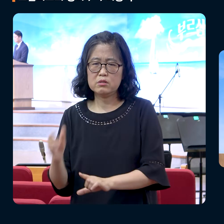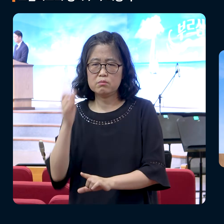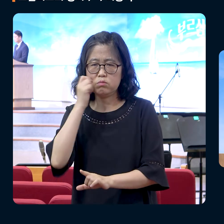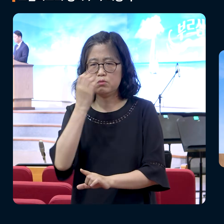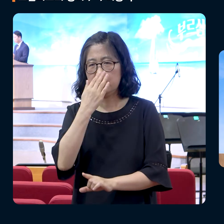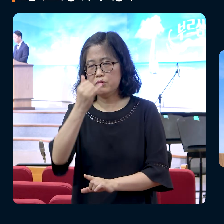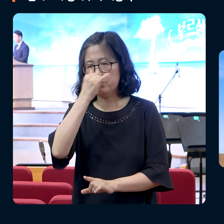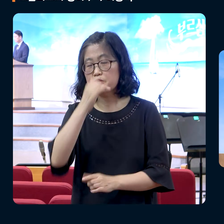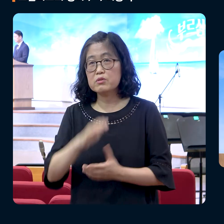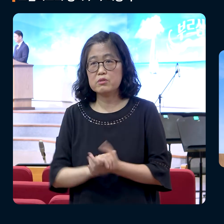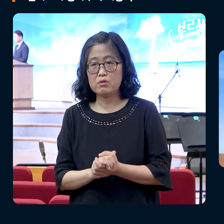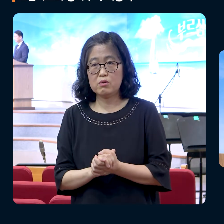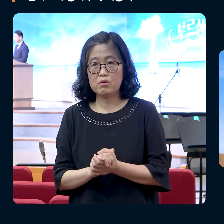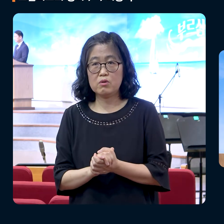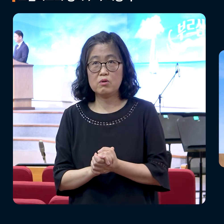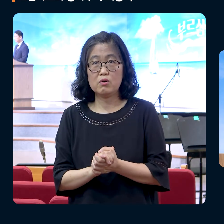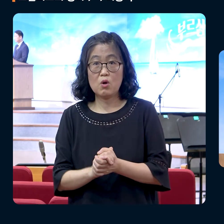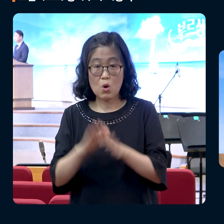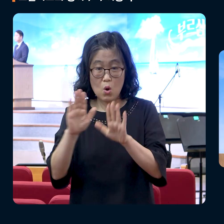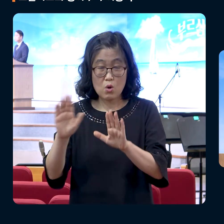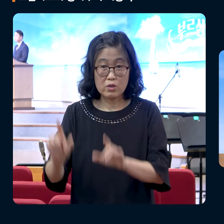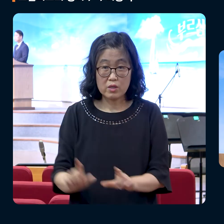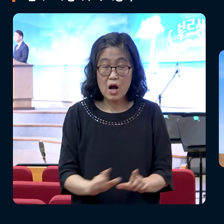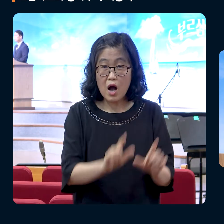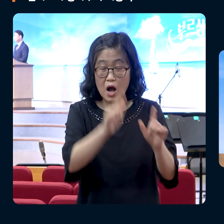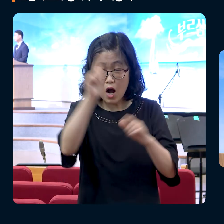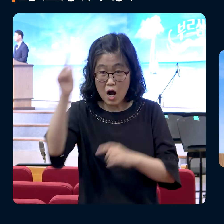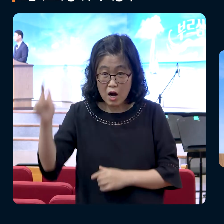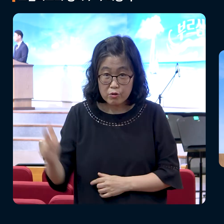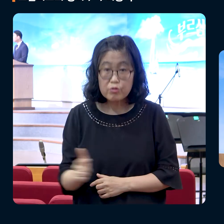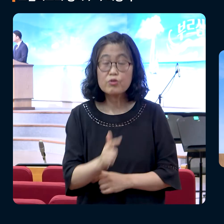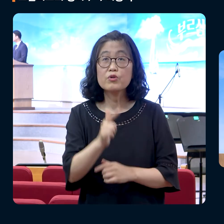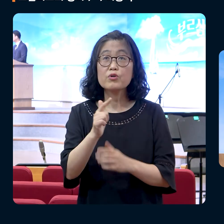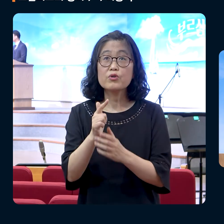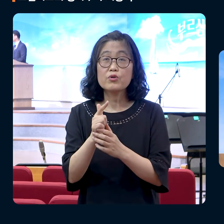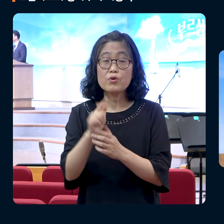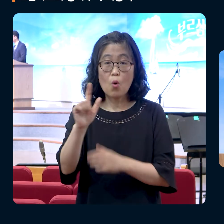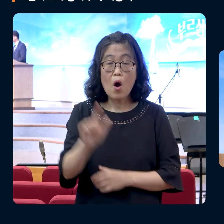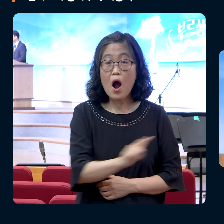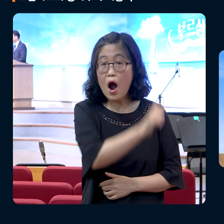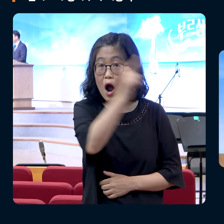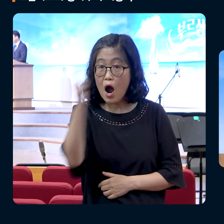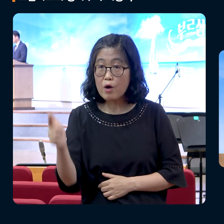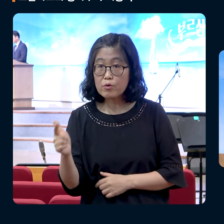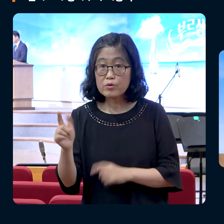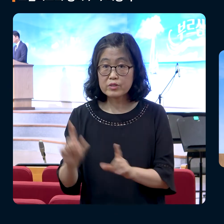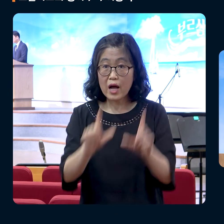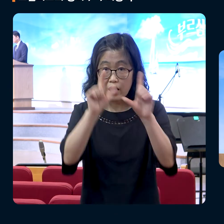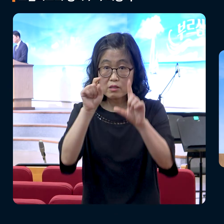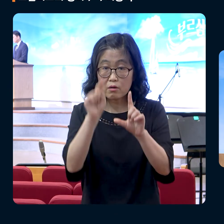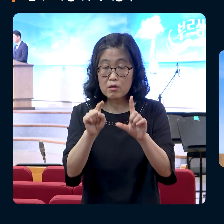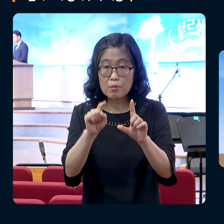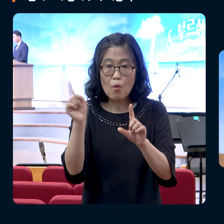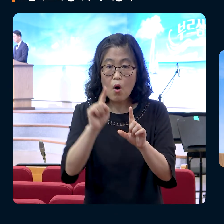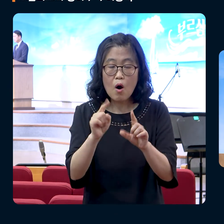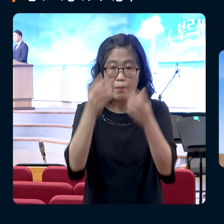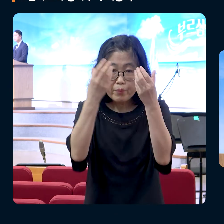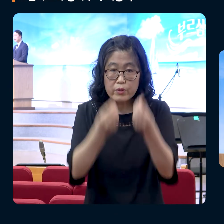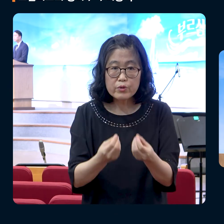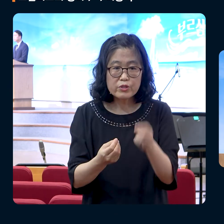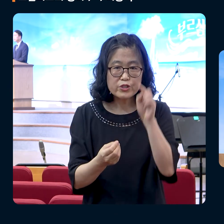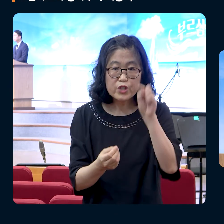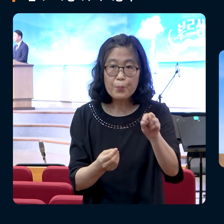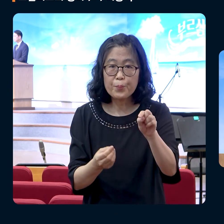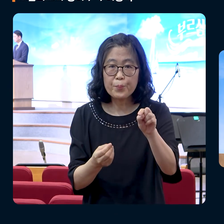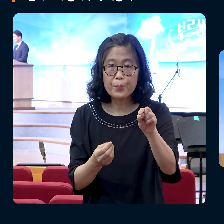것이죠. 오늘이라는 하루를 살아내는 일을 점을 찍는 일이라고 한번 생각해 볼까요? 여러분,